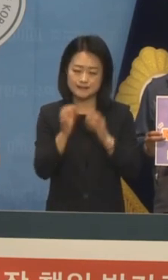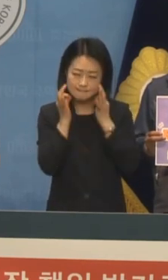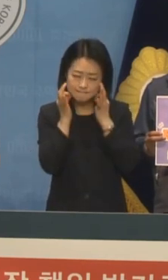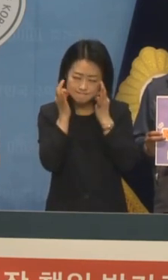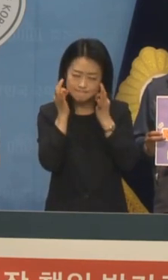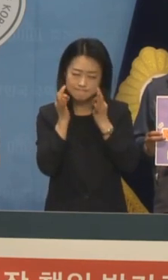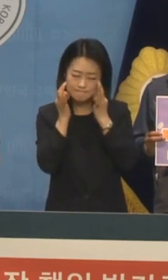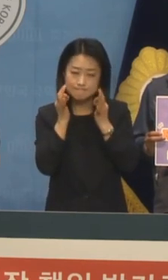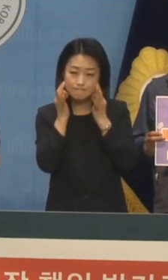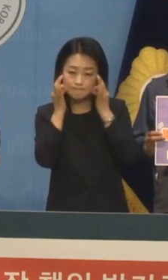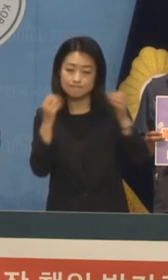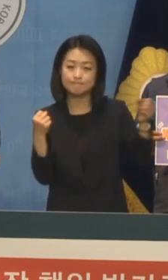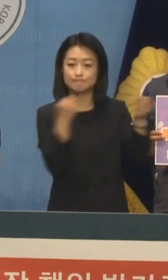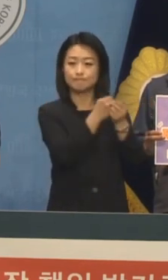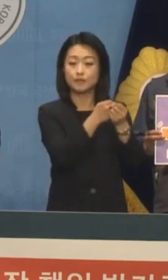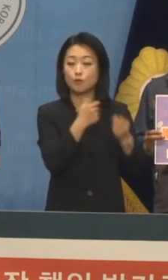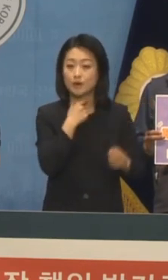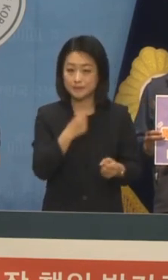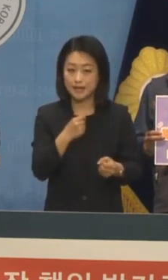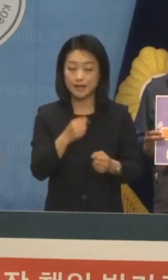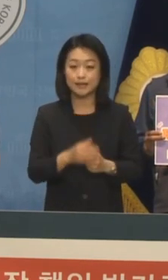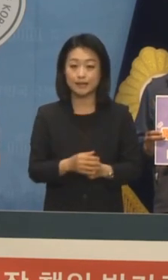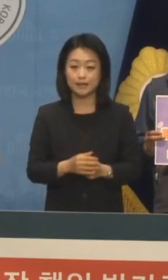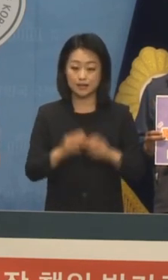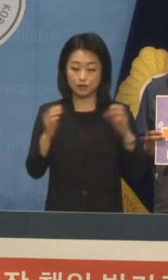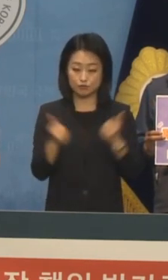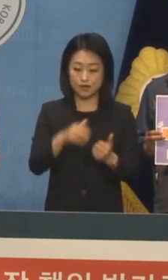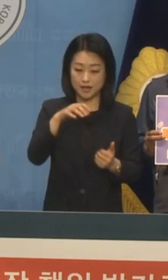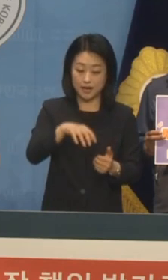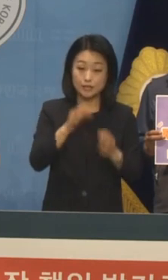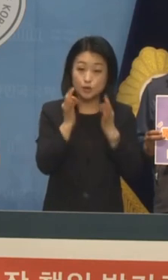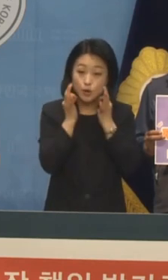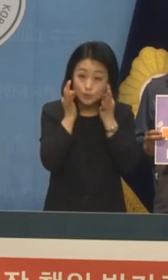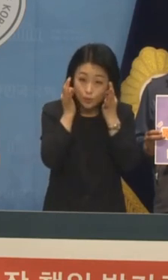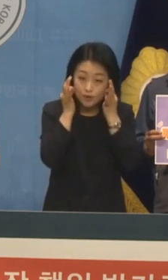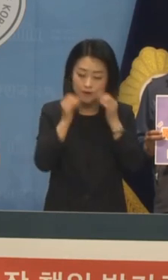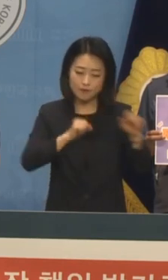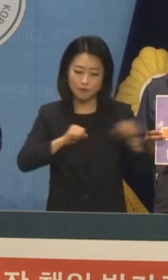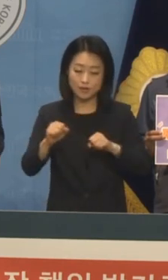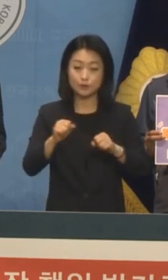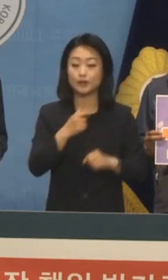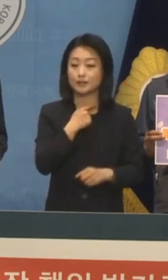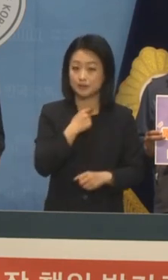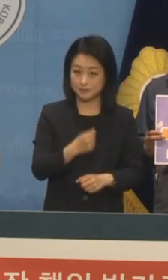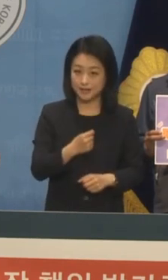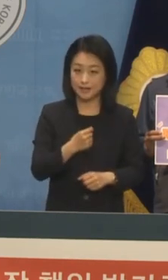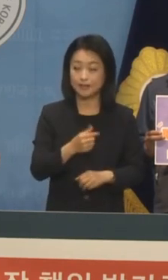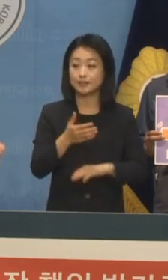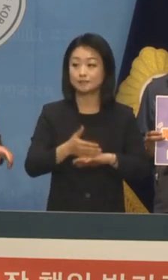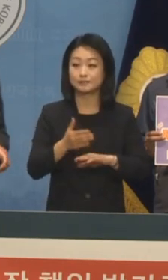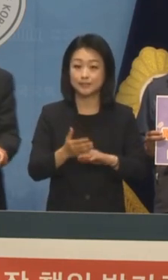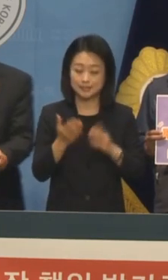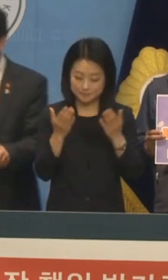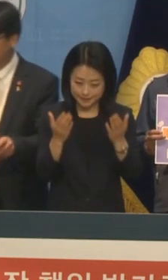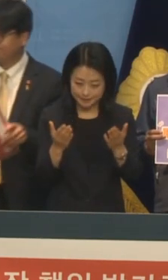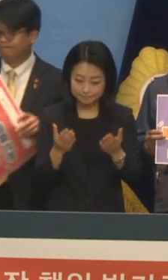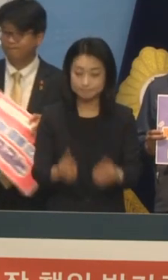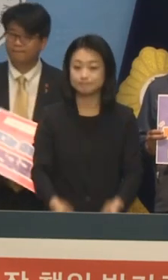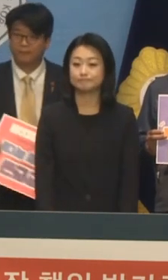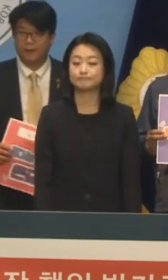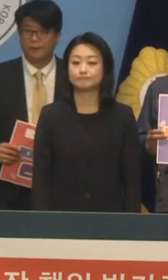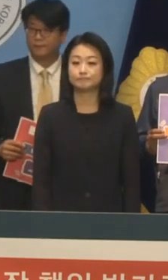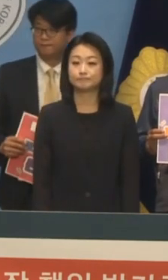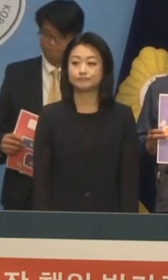치열하게 싸우도록 하겠습니다. 원내에서 할 수 있는 모든 노력을 경주하는 정의당이 되겠습니다. 감사합니다.